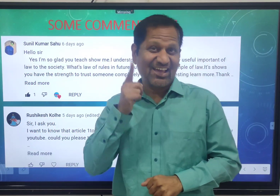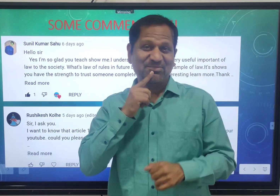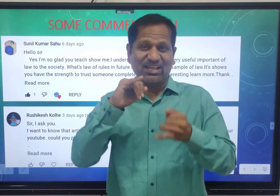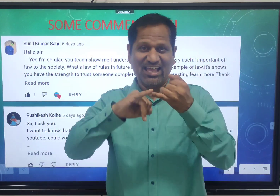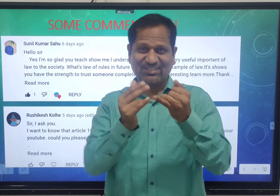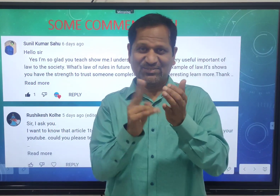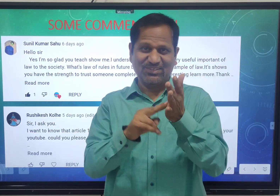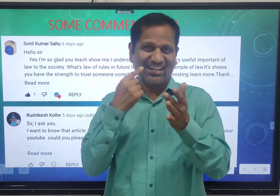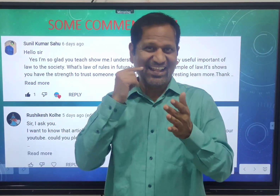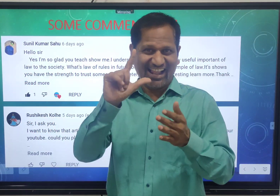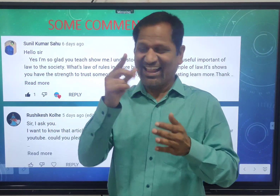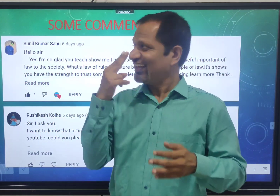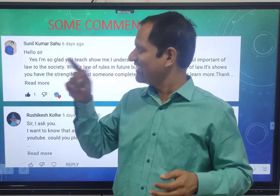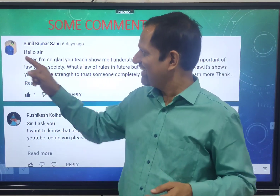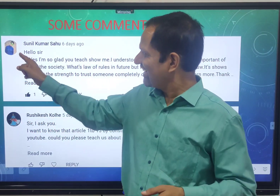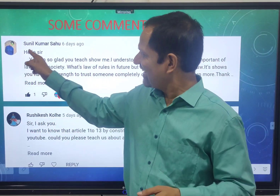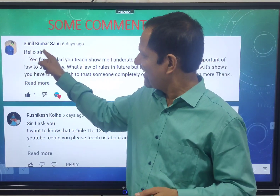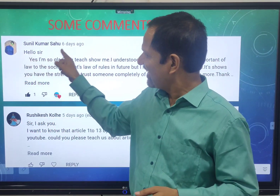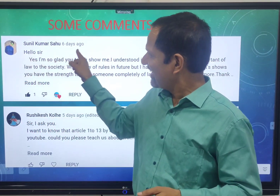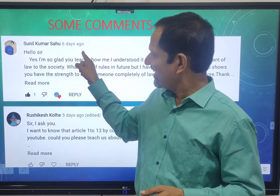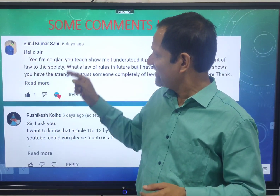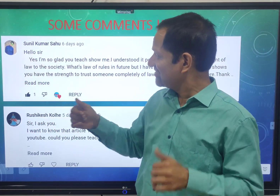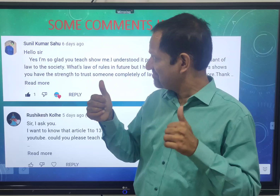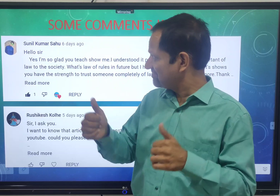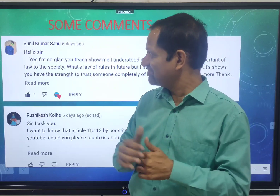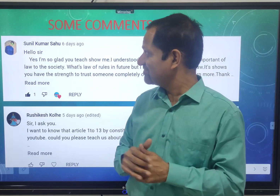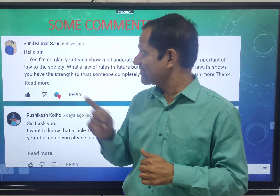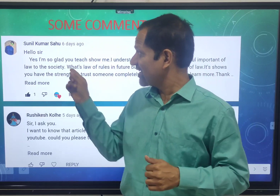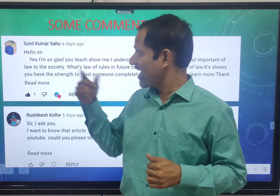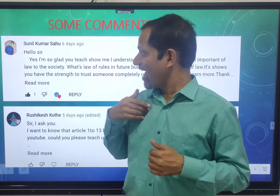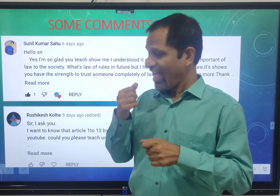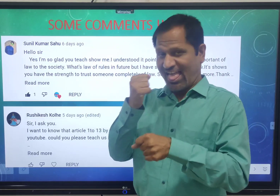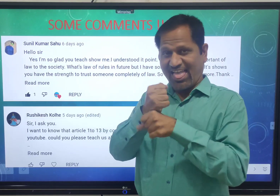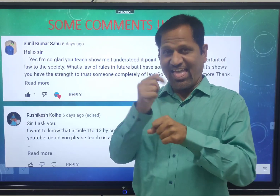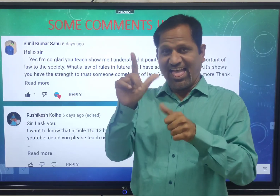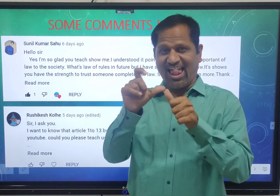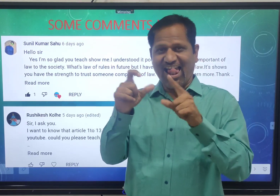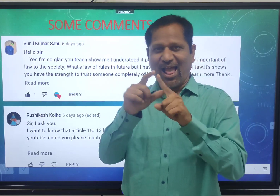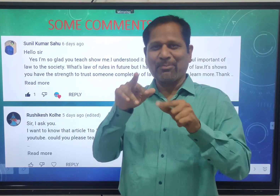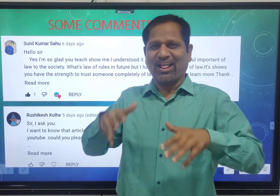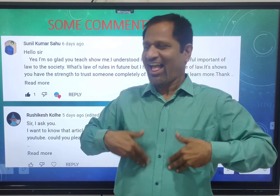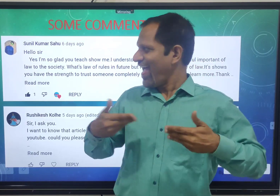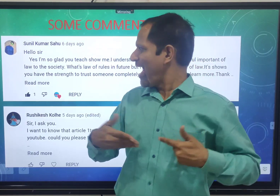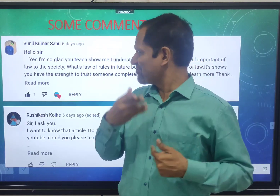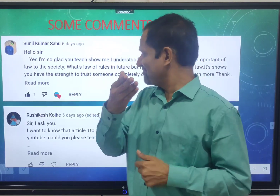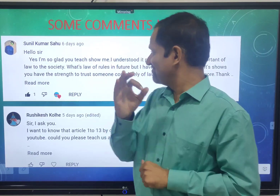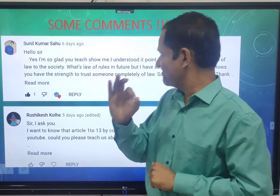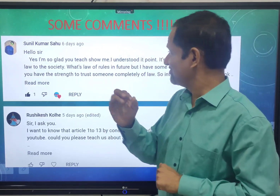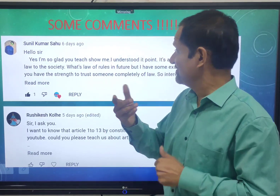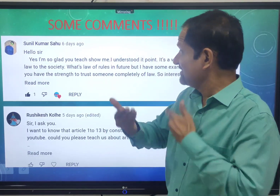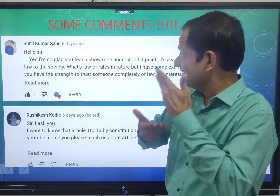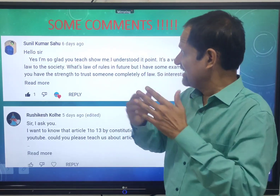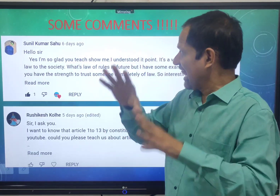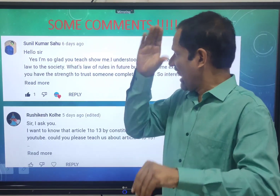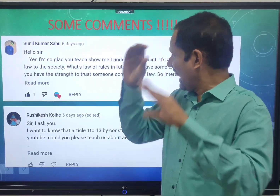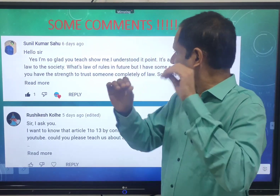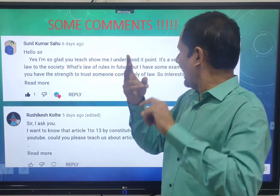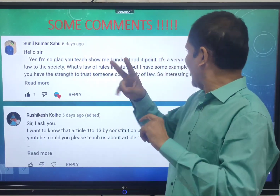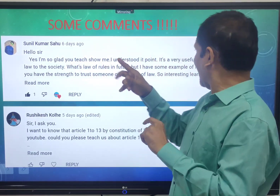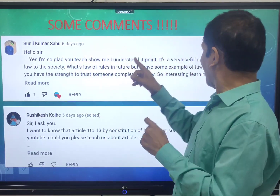मैं आपको बताना चाहूँगा, सुनील कुमार साहू जो दिव्यांग हैं, मूक बधिर हैं, इन्होंने कहा कि मैं बहुत ग्लैड हूँ, आपका शो देखकर मुझे